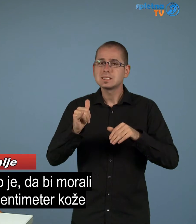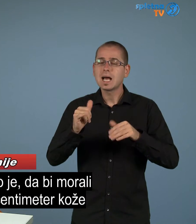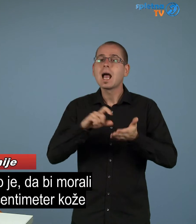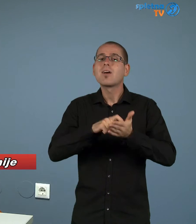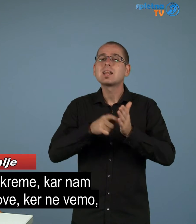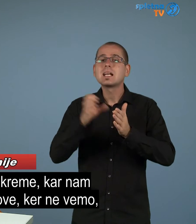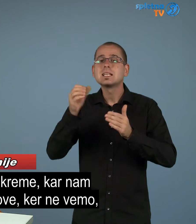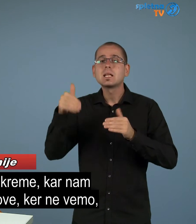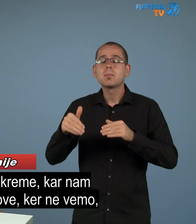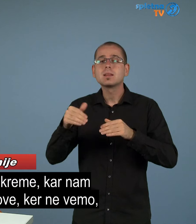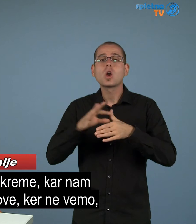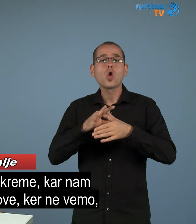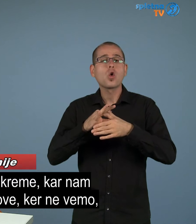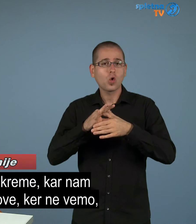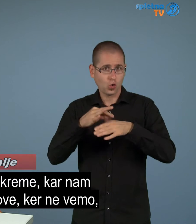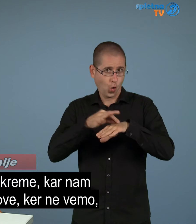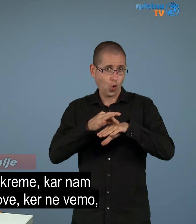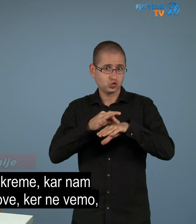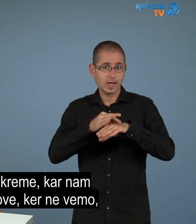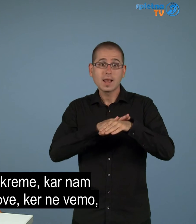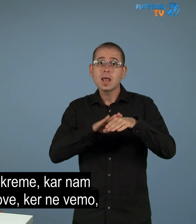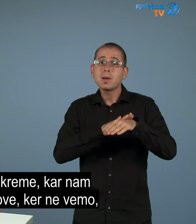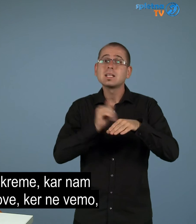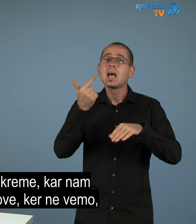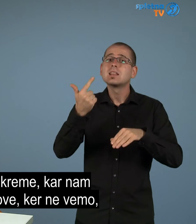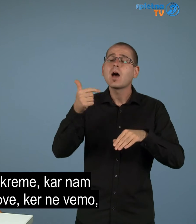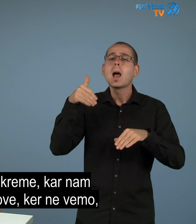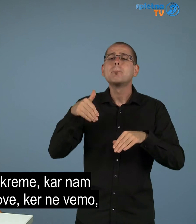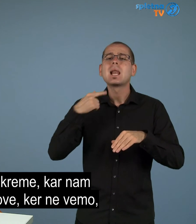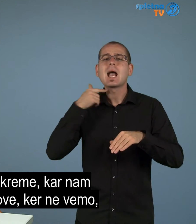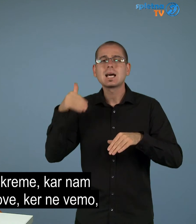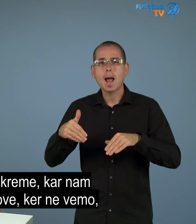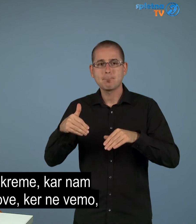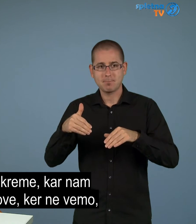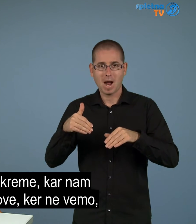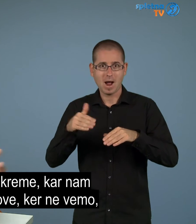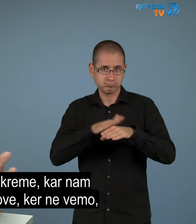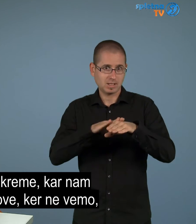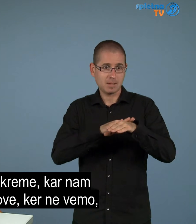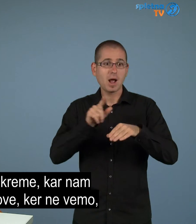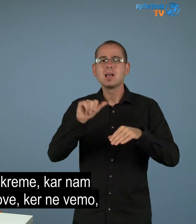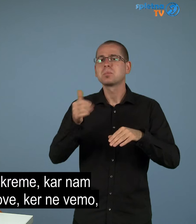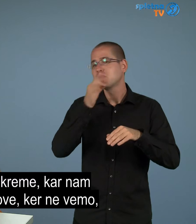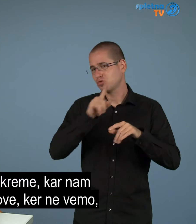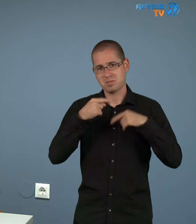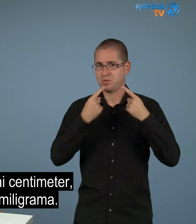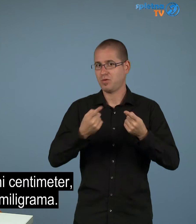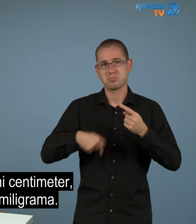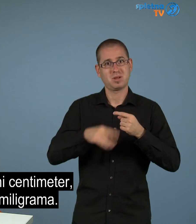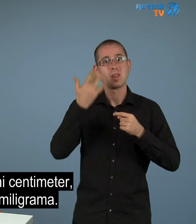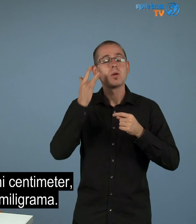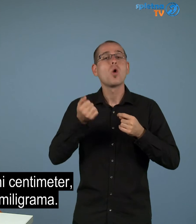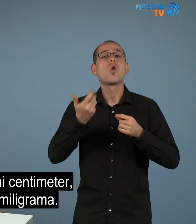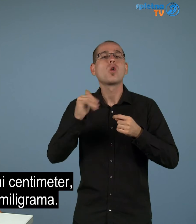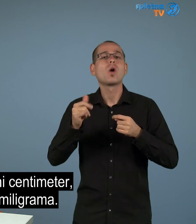centimeter kože namazati 2 mg sredstva. kar nam seveda spet nič ne pove, ker ne vemo niti koliko